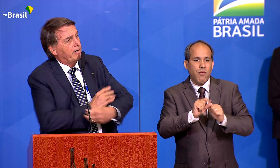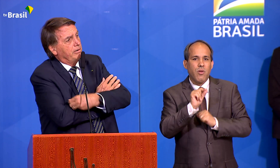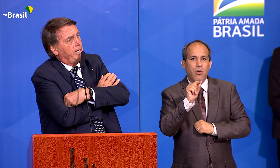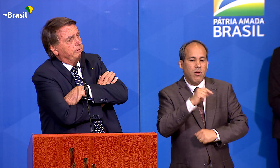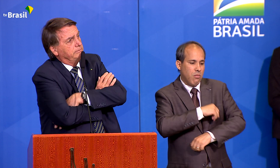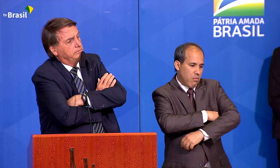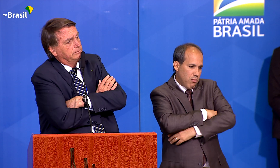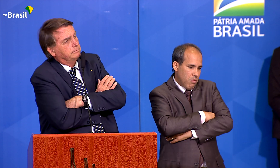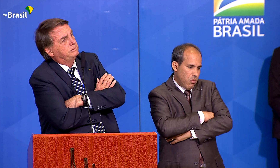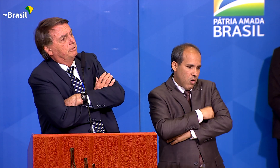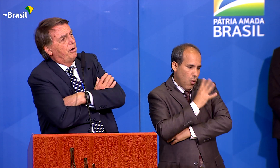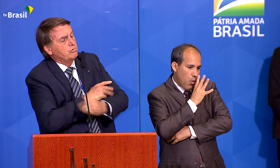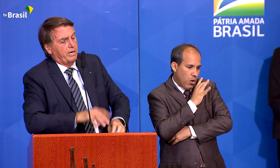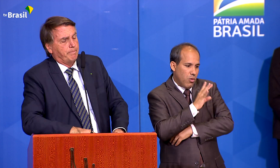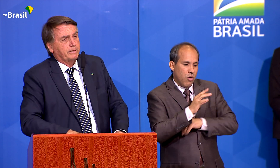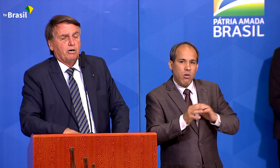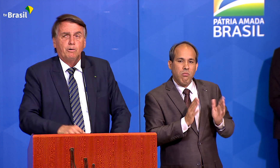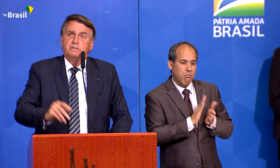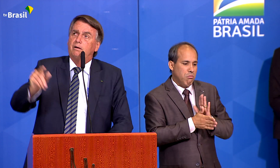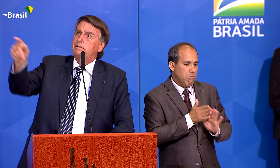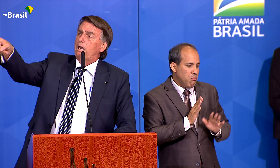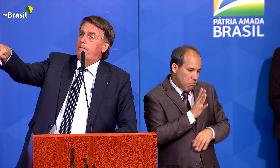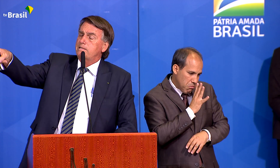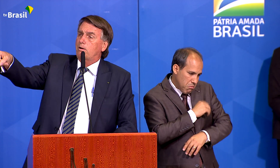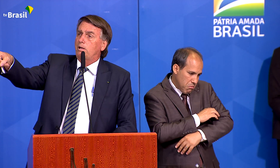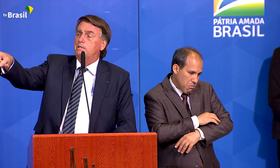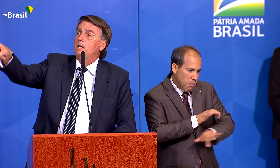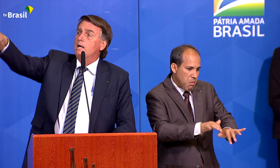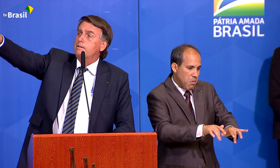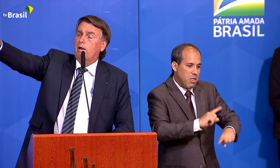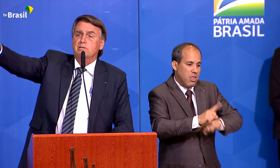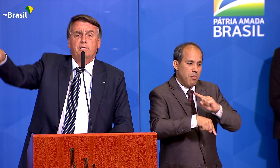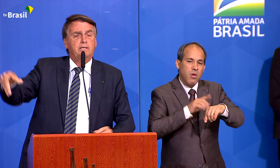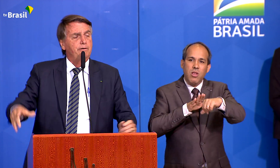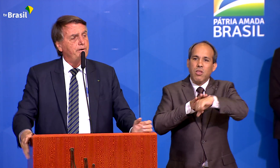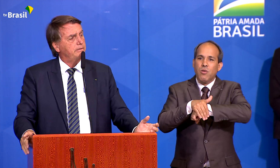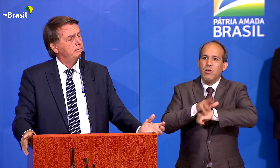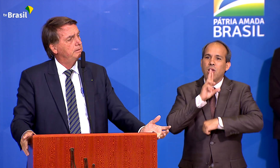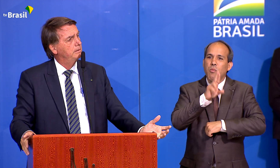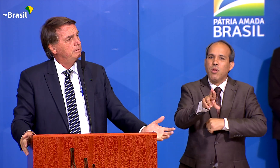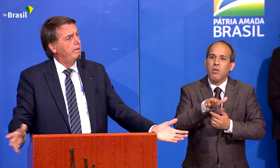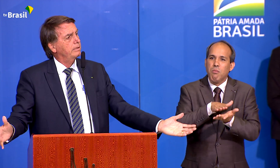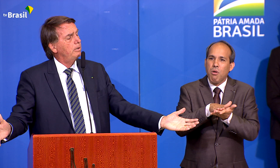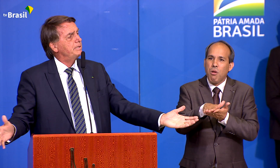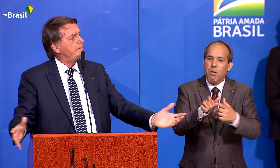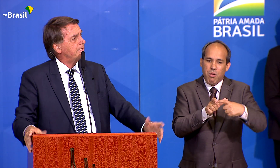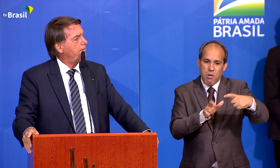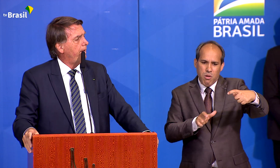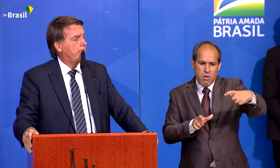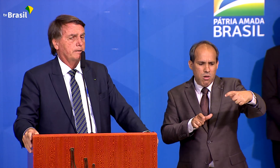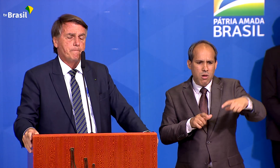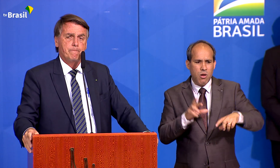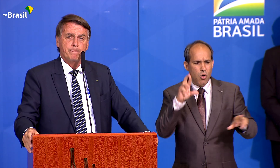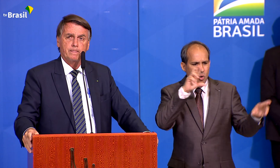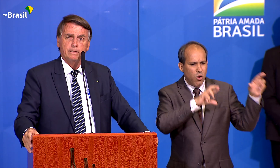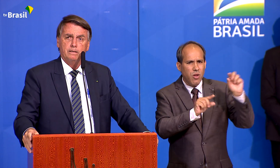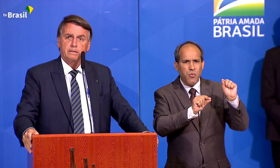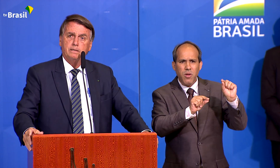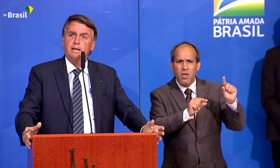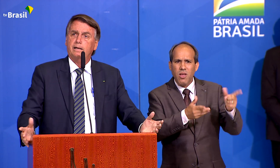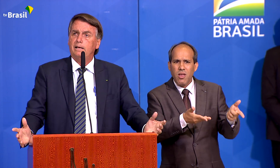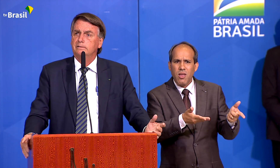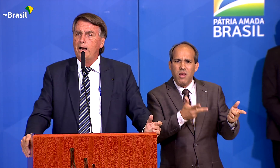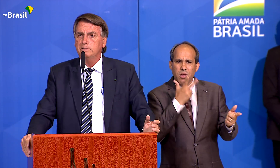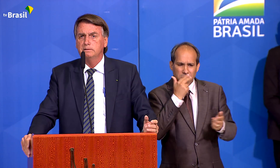vai ficar olhando de longe o cara apertar o botão e de repente a noite tá resultado lá na frente Que observação essa